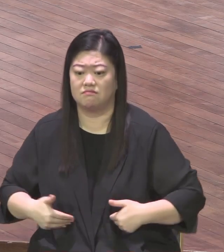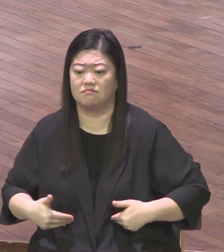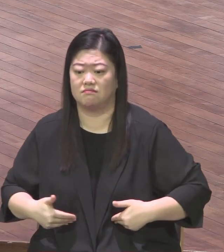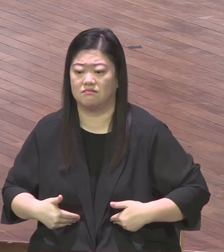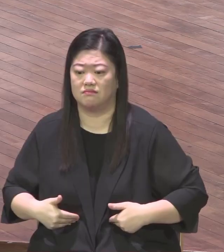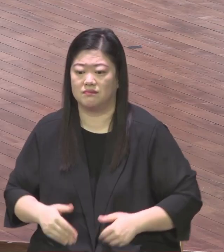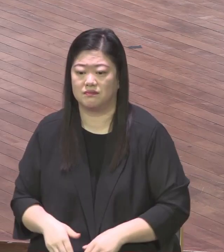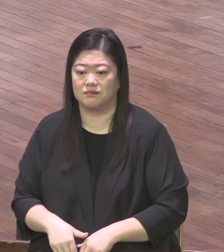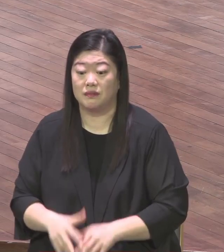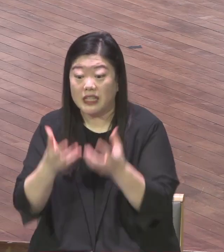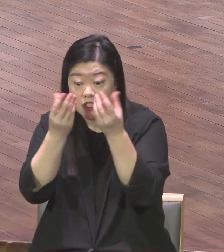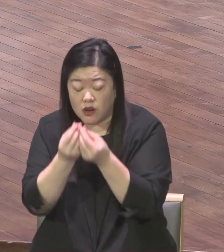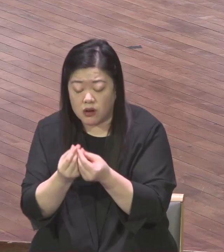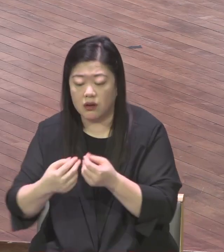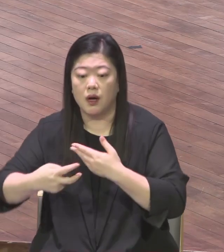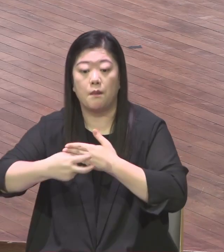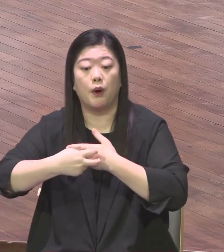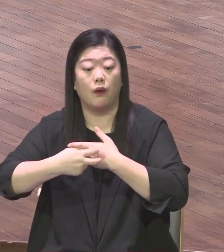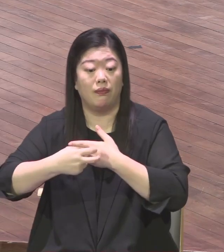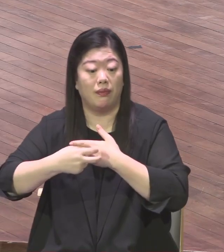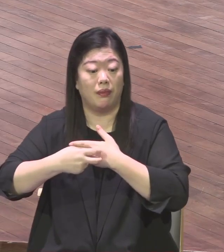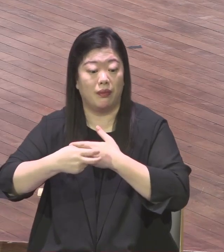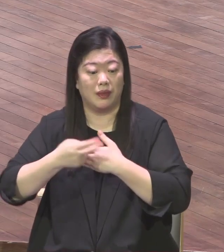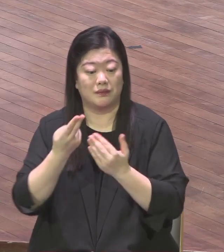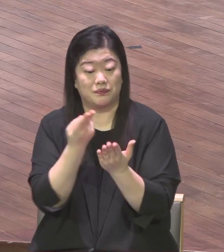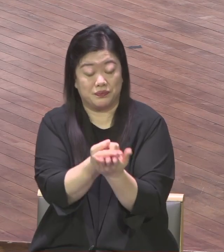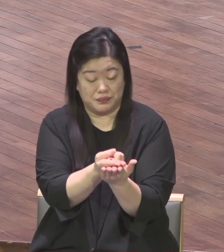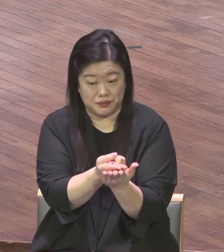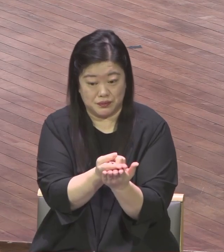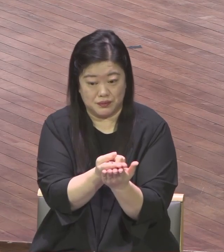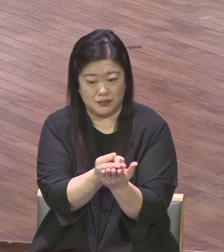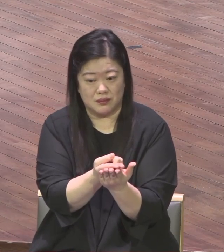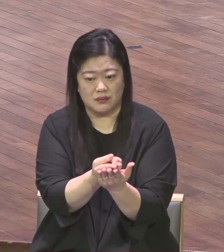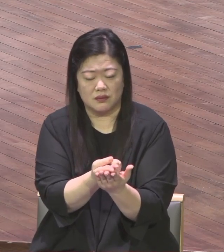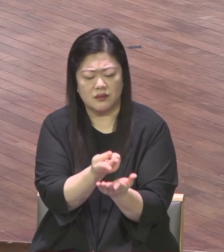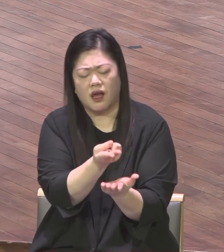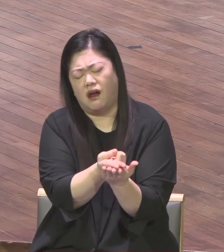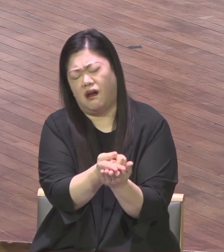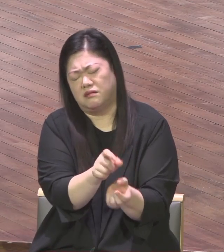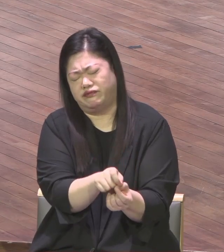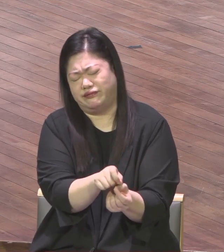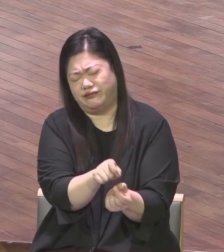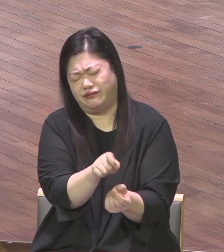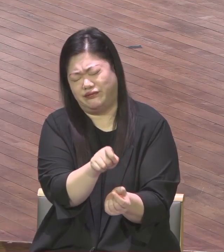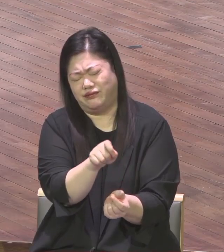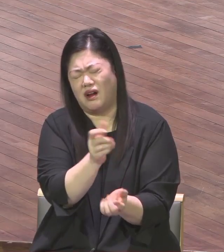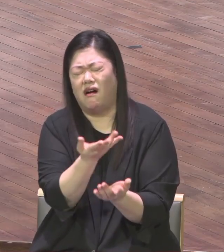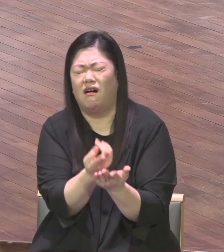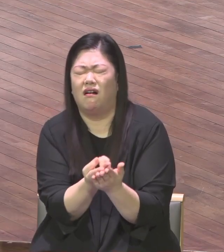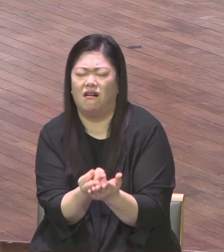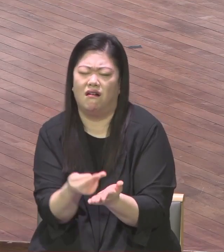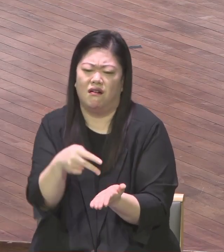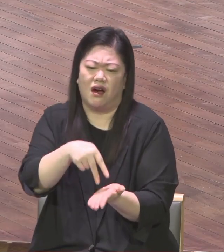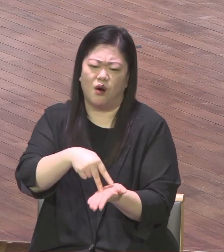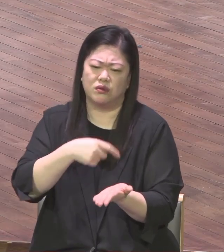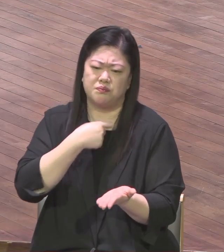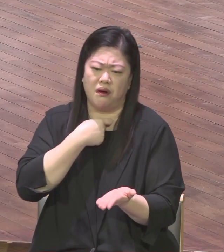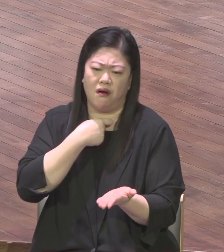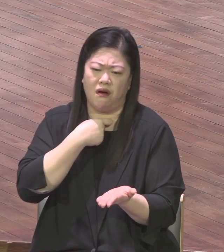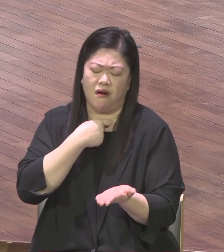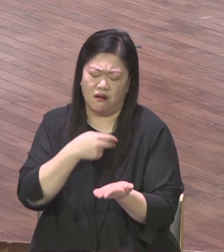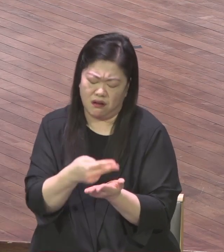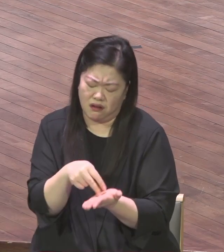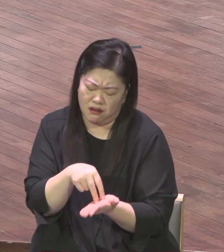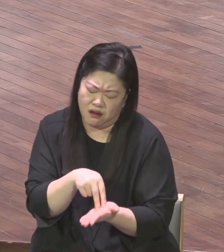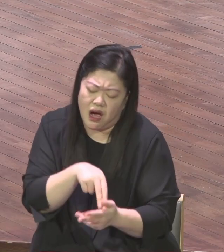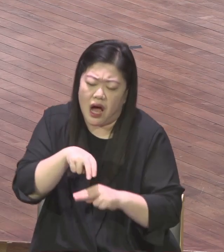간단하게 여러분 병원에 입원한 사람들 생각해 보세요. 일어서는 게 소원이고 앉는 게 소원이고 걷는 게 소원이고 먹은